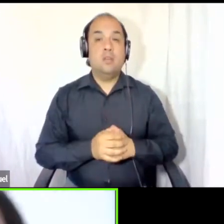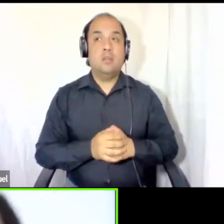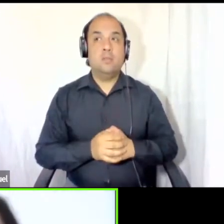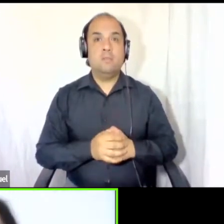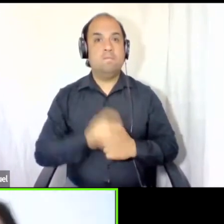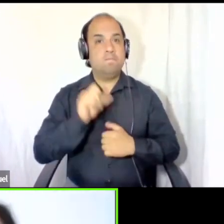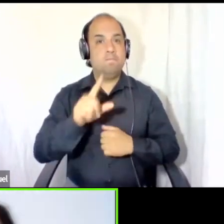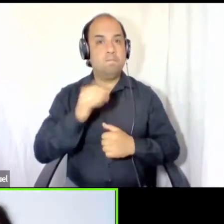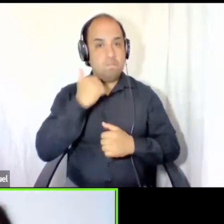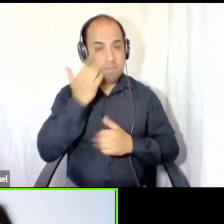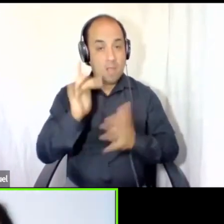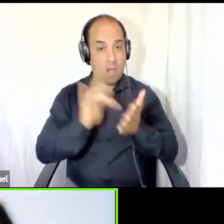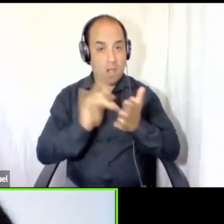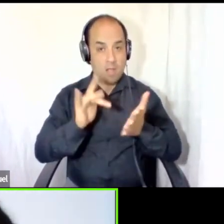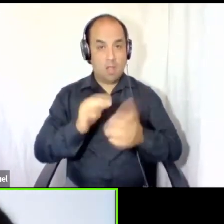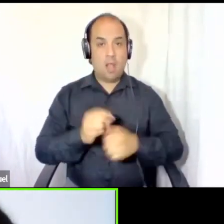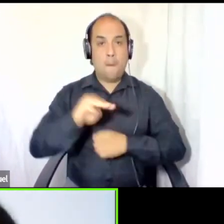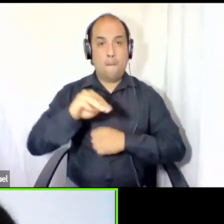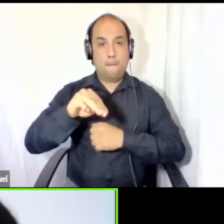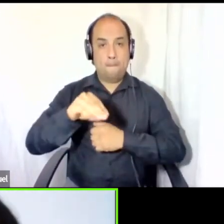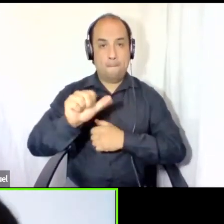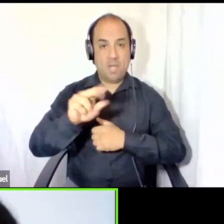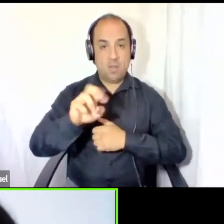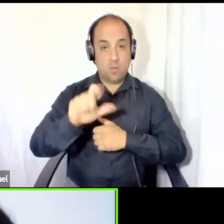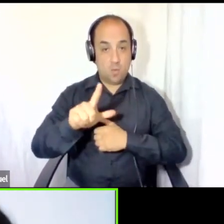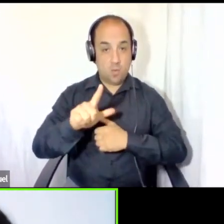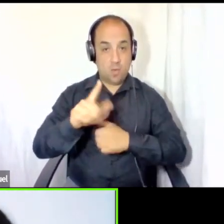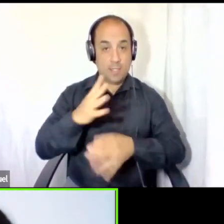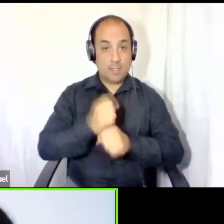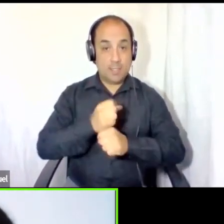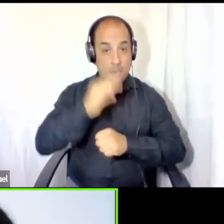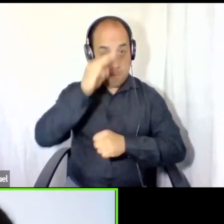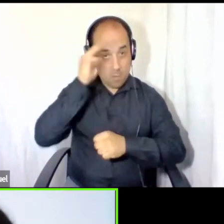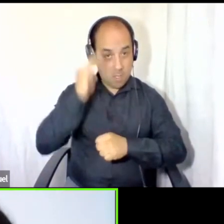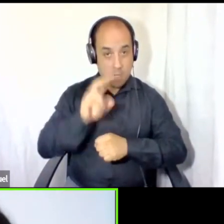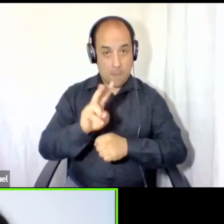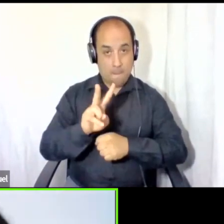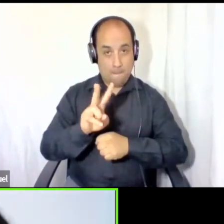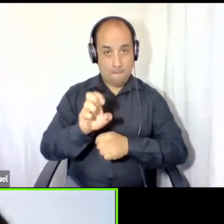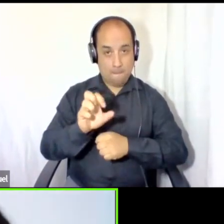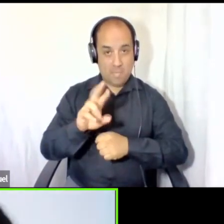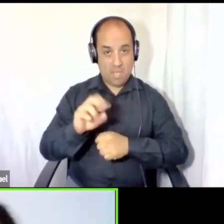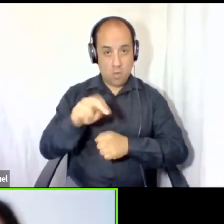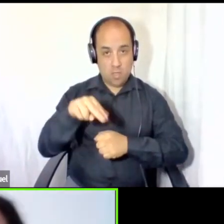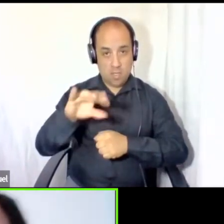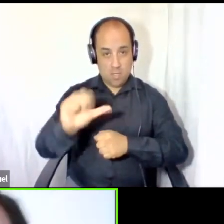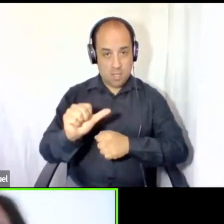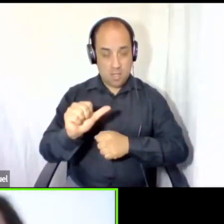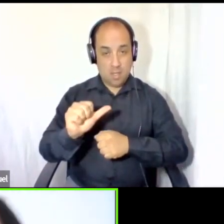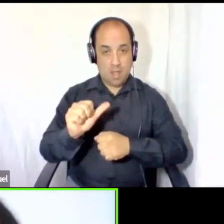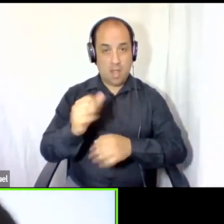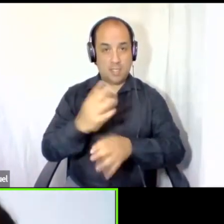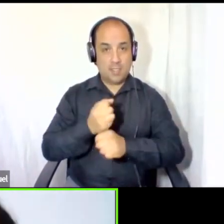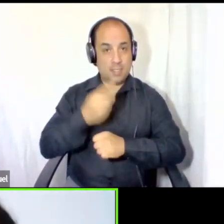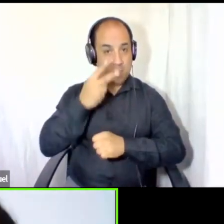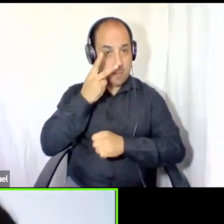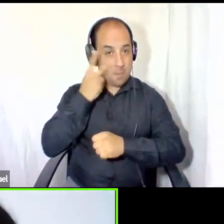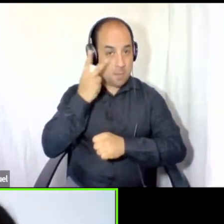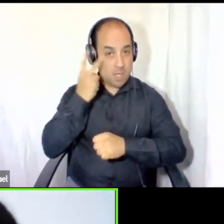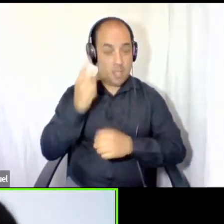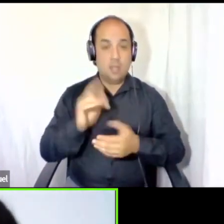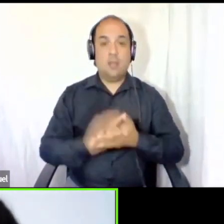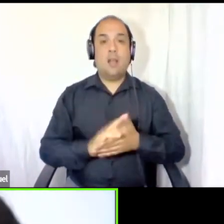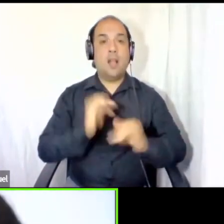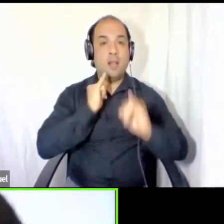queremos agradecer a Manuel Muciño y a Verónica Torres por su apoyo en esta interpretación del lenguaje